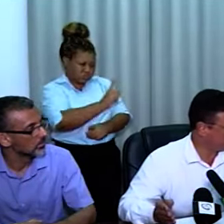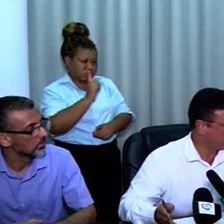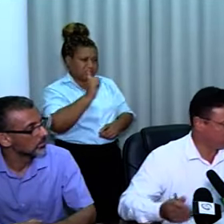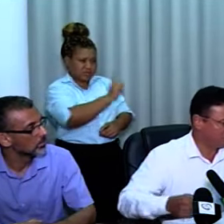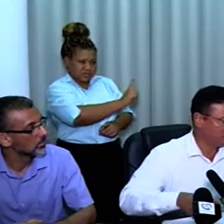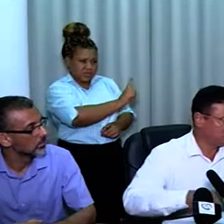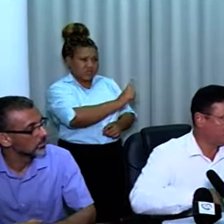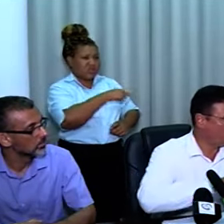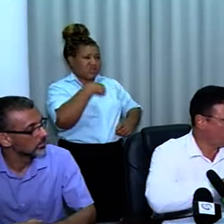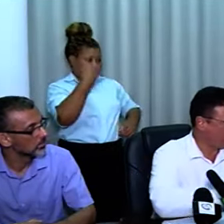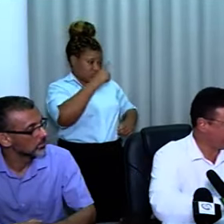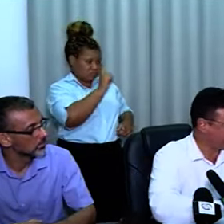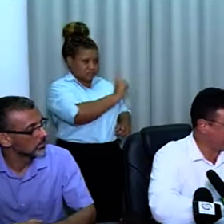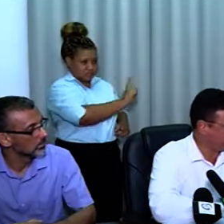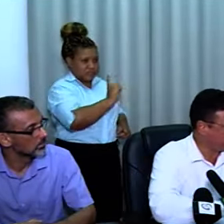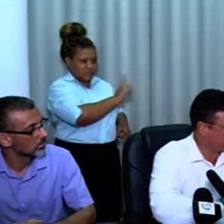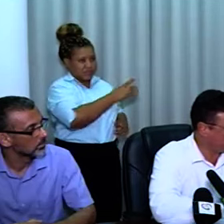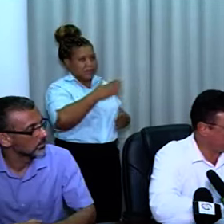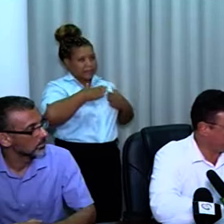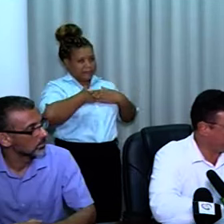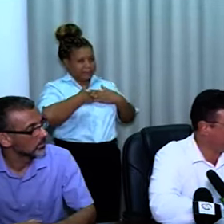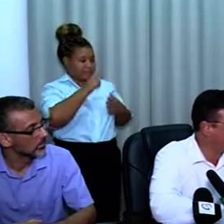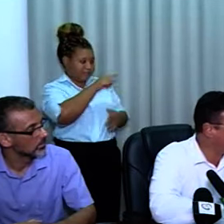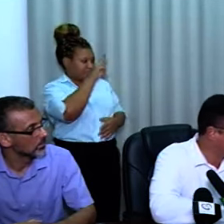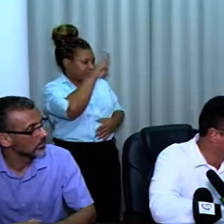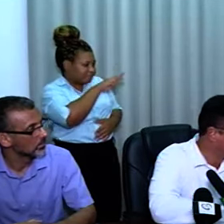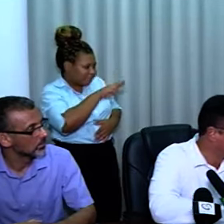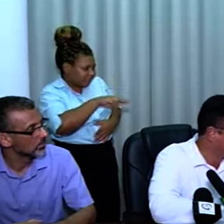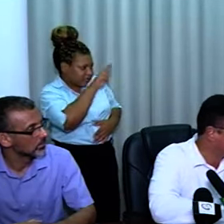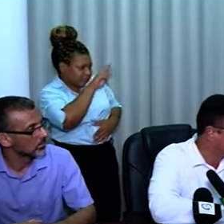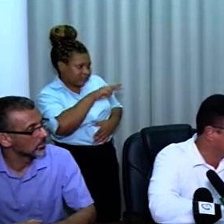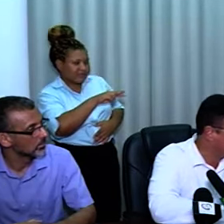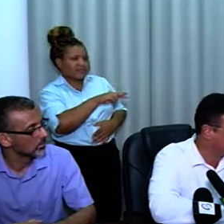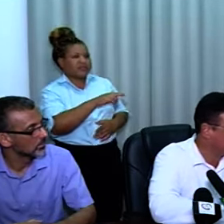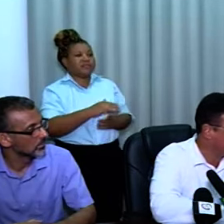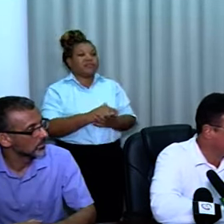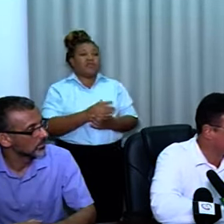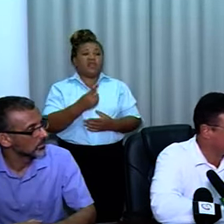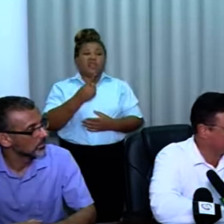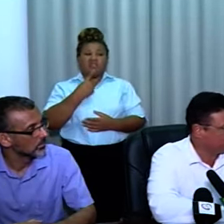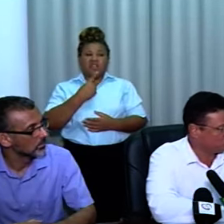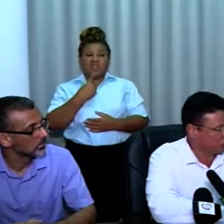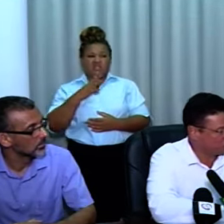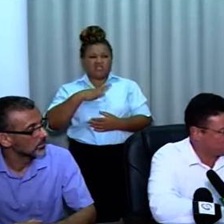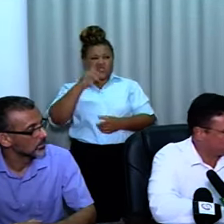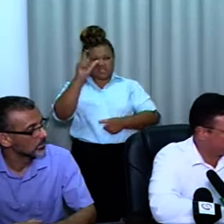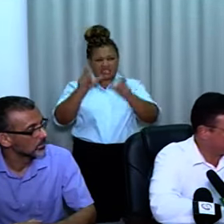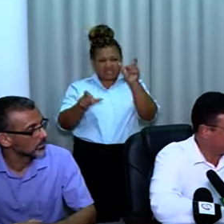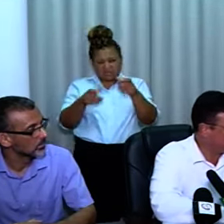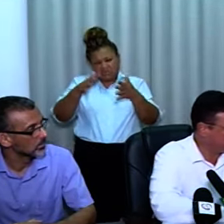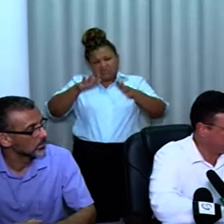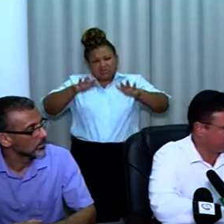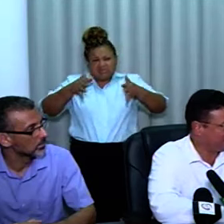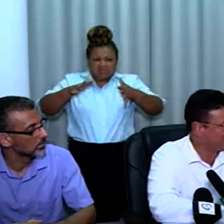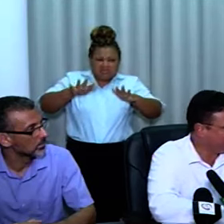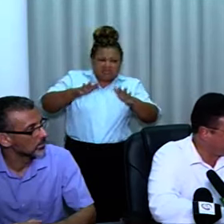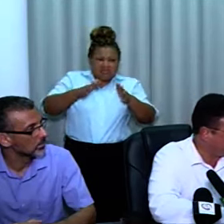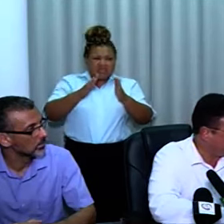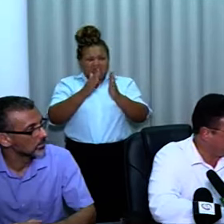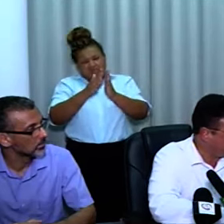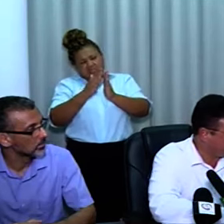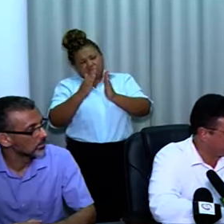tout. So but home quarantine usually we say when low risk. When ki low risk, zot exposure in